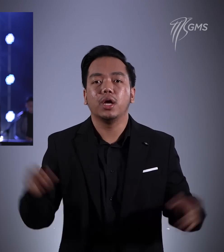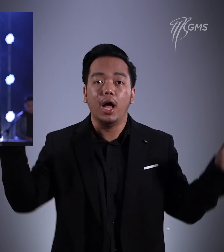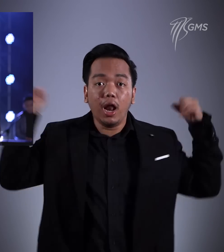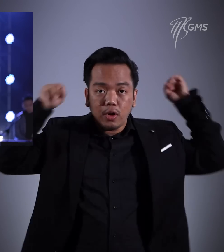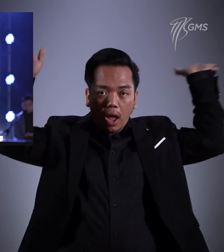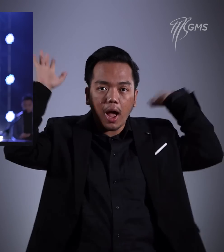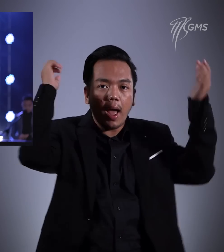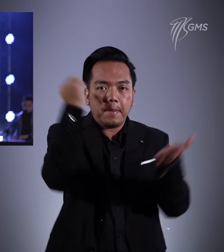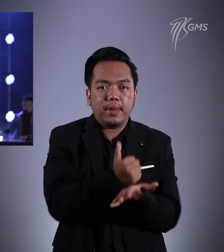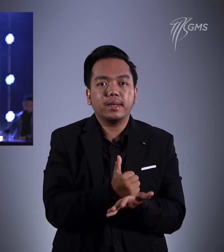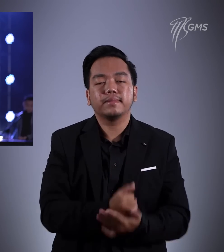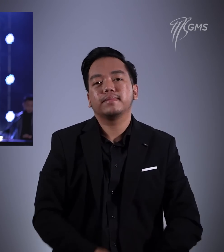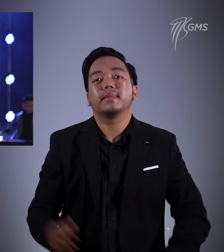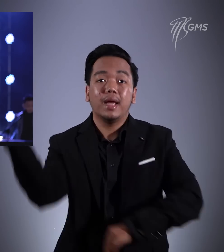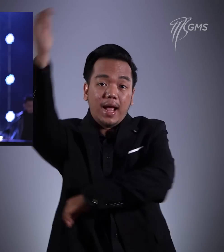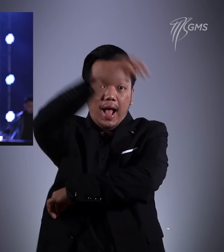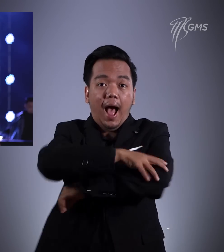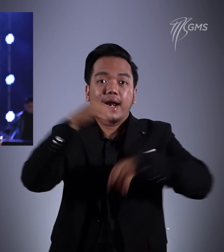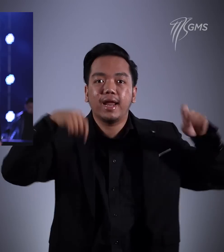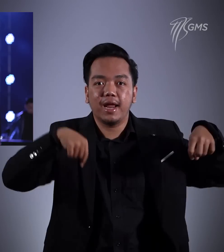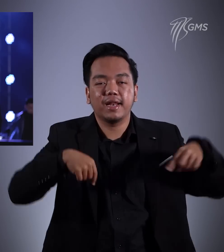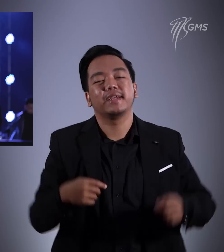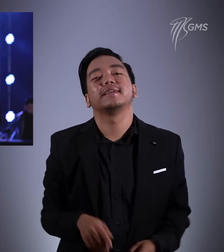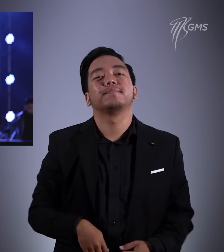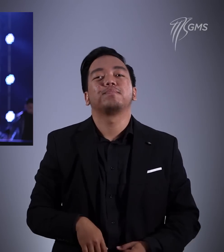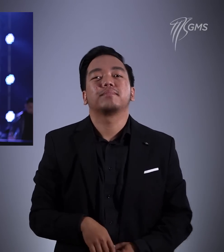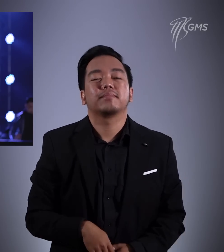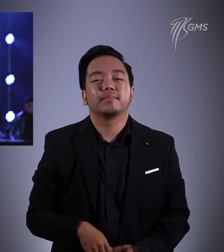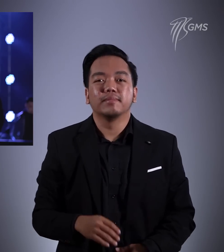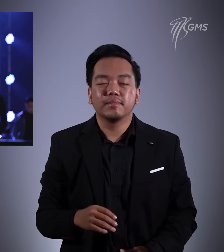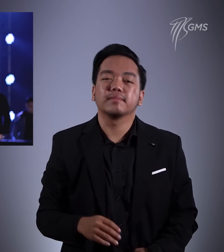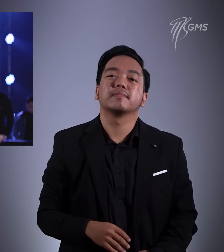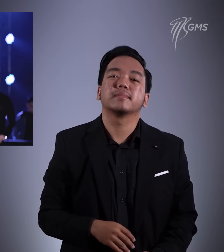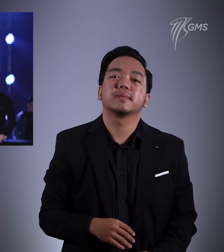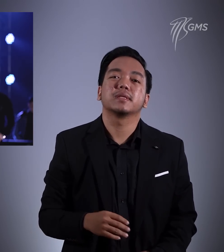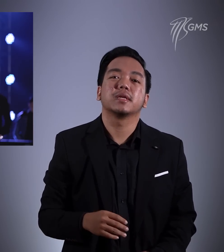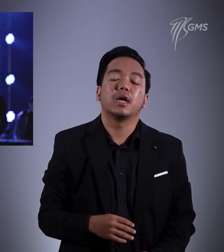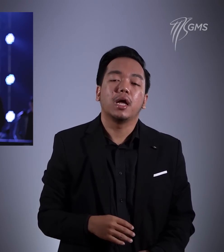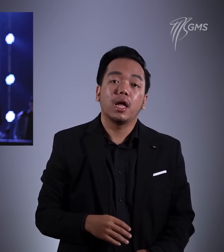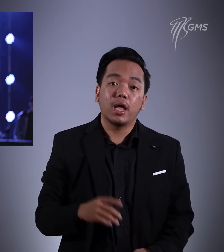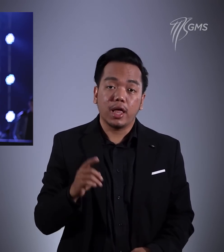Amin. Hari ini adalah penutupan seri